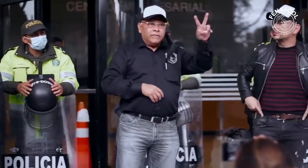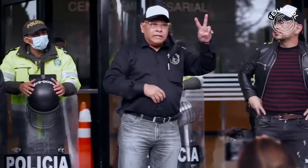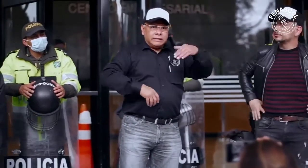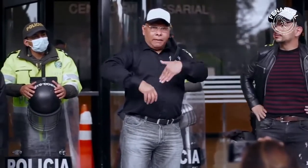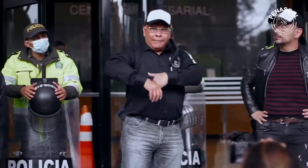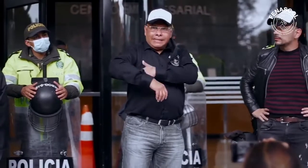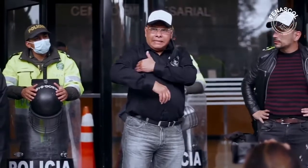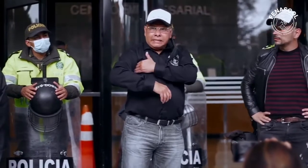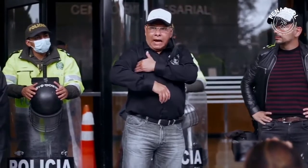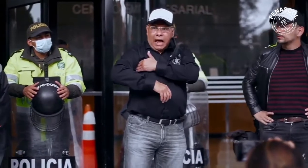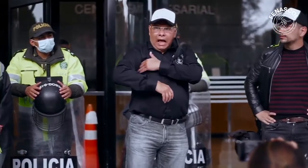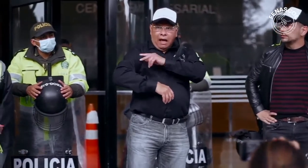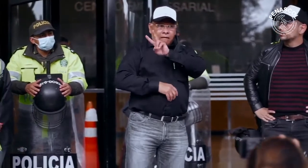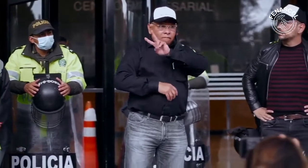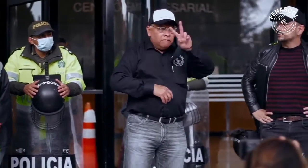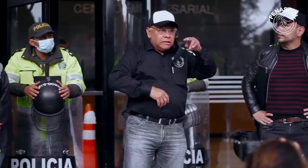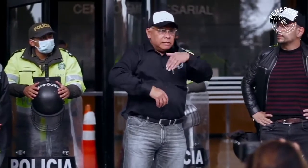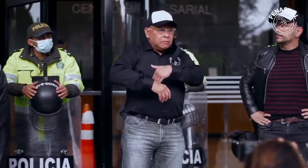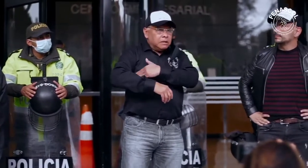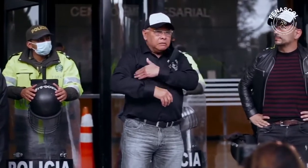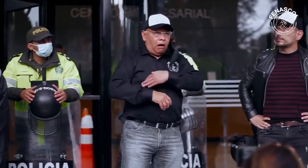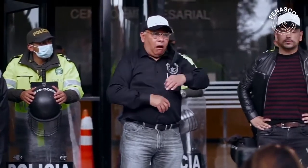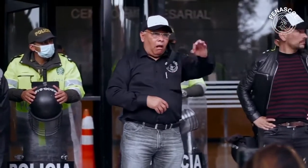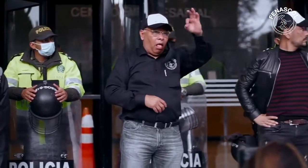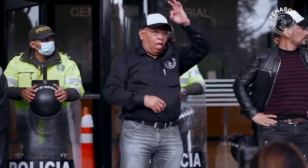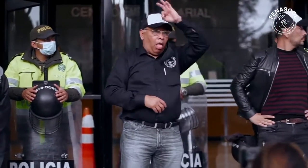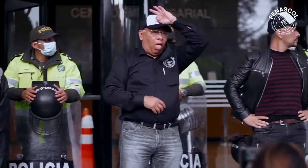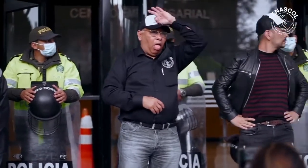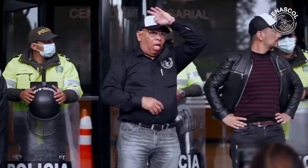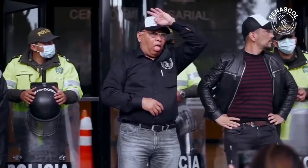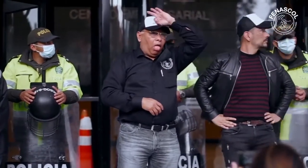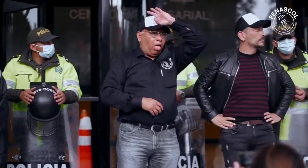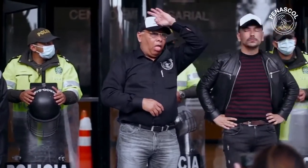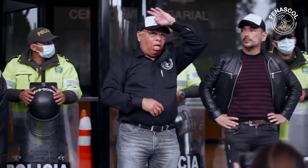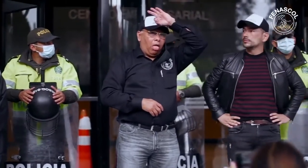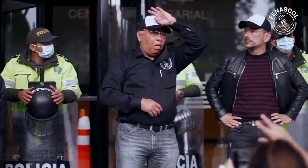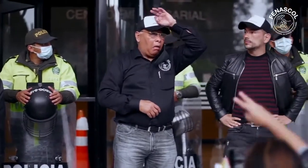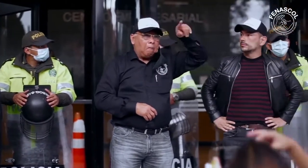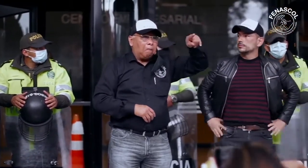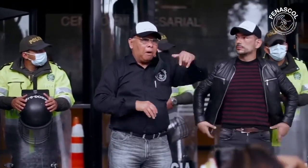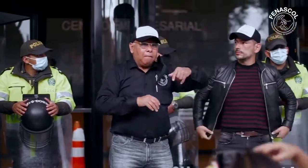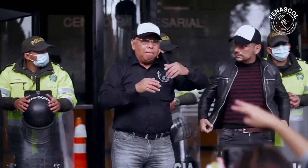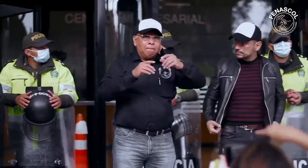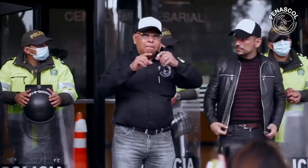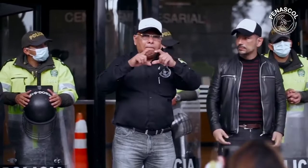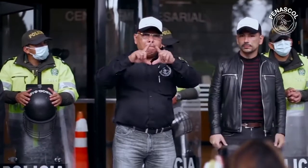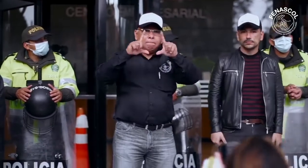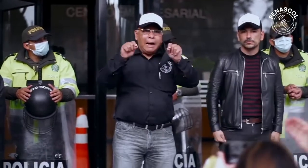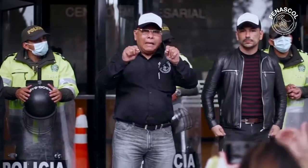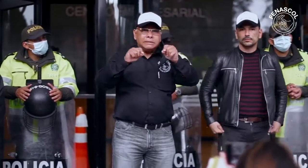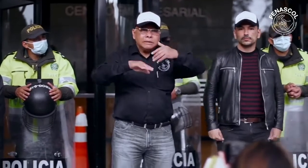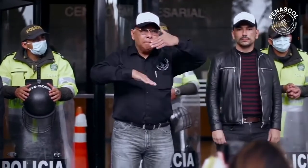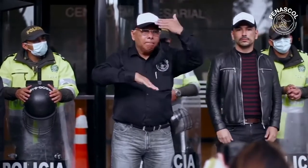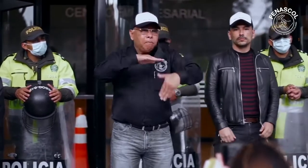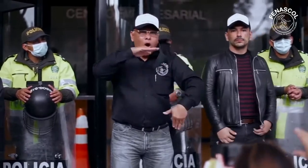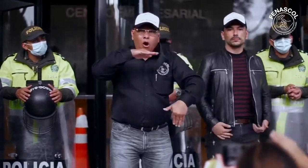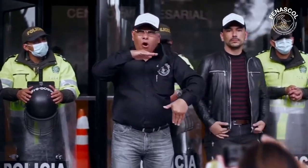la viceministra de Transporte dijo que desconocía el hecho de que se iban a